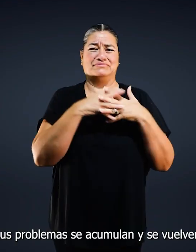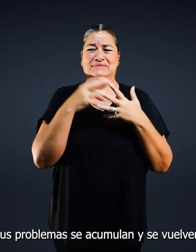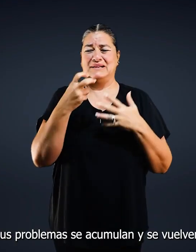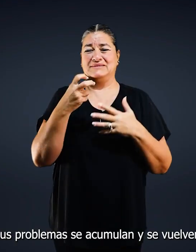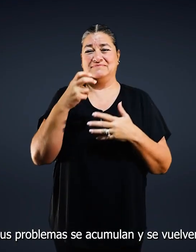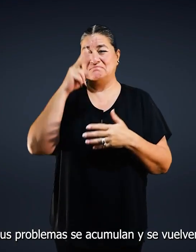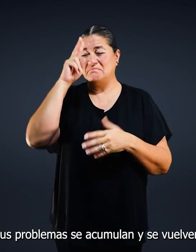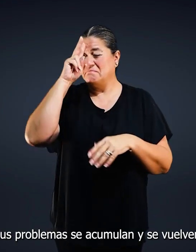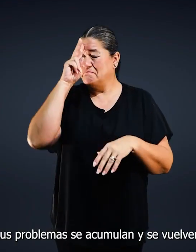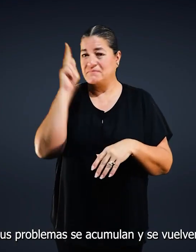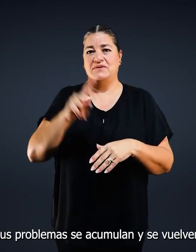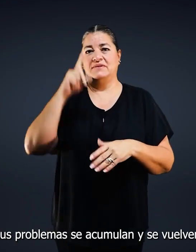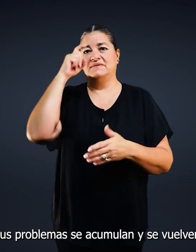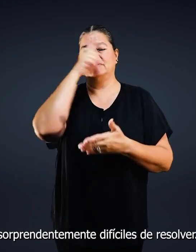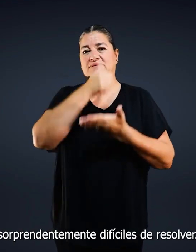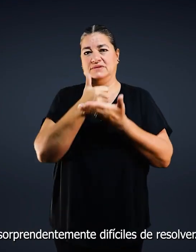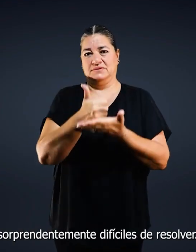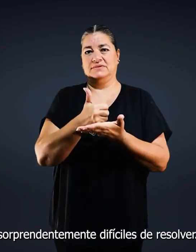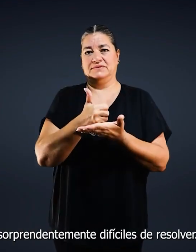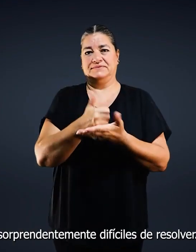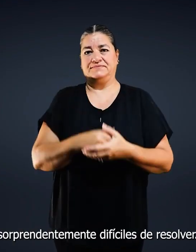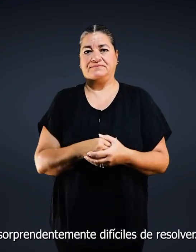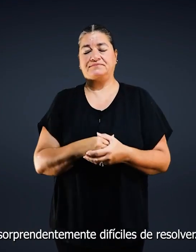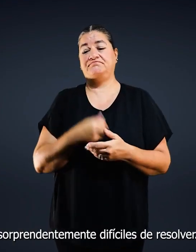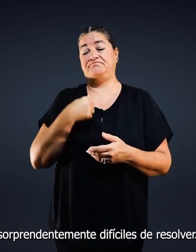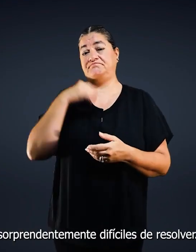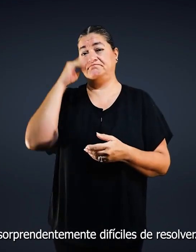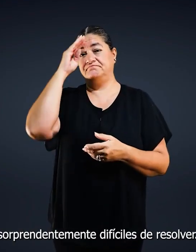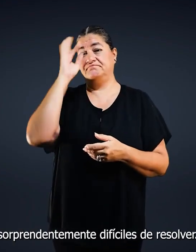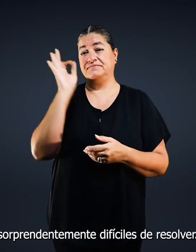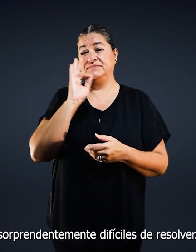Sus problemas se acumulan y se vuelven sorprendentemente difíciles de resolver.